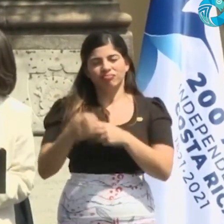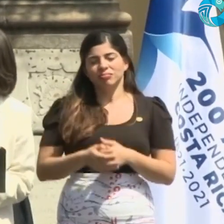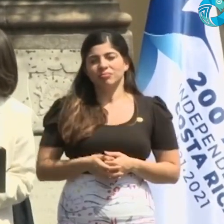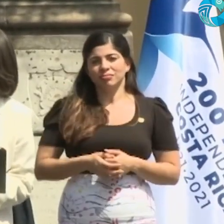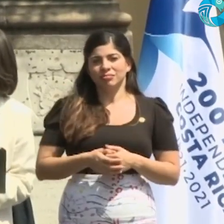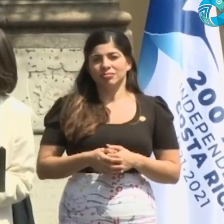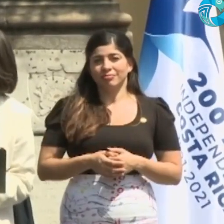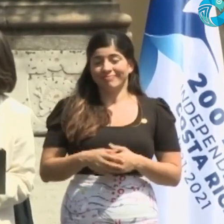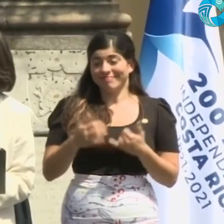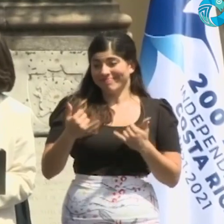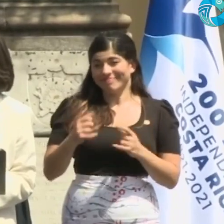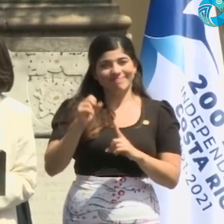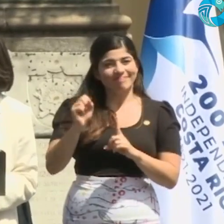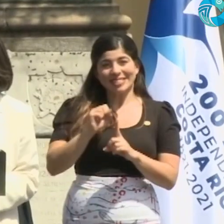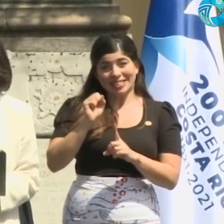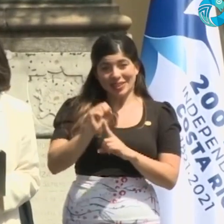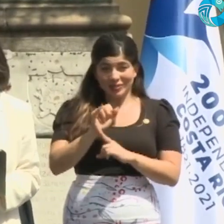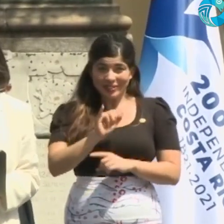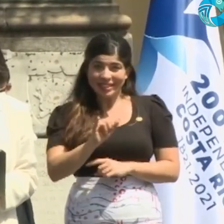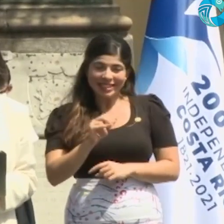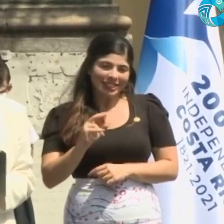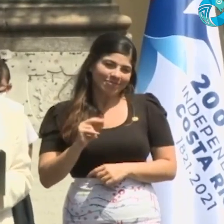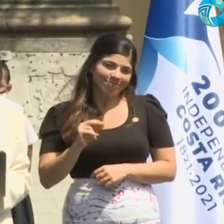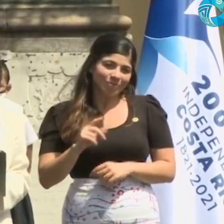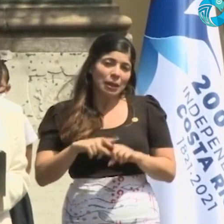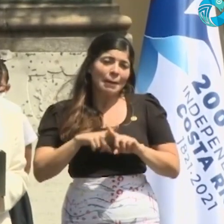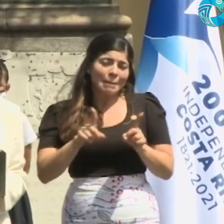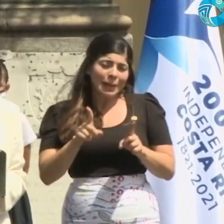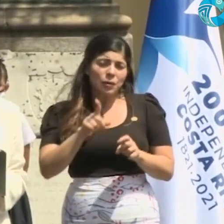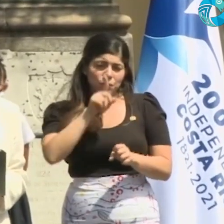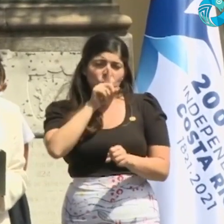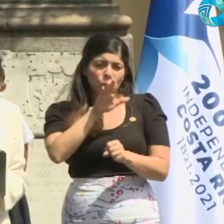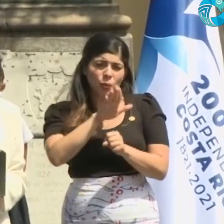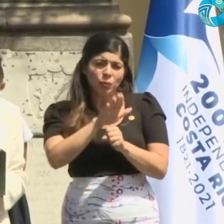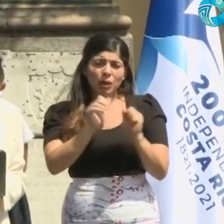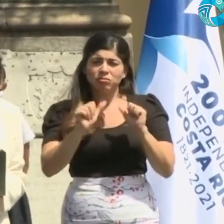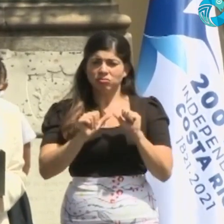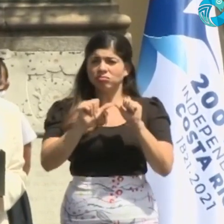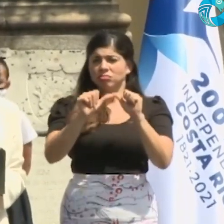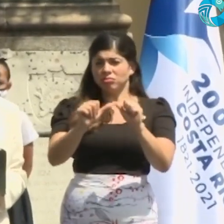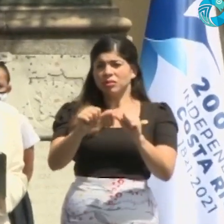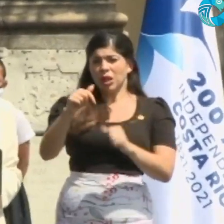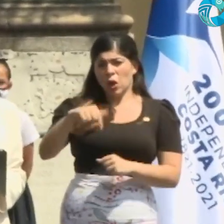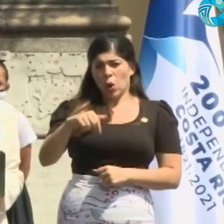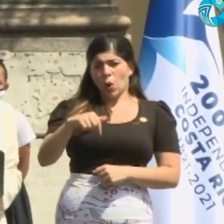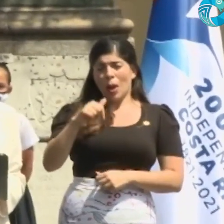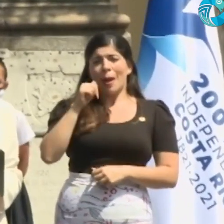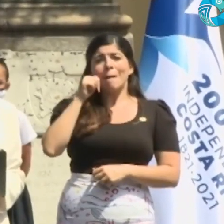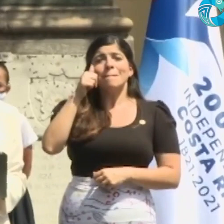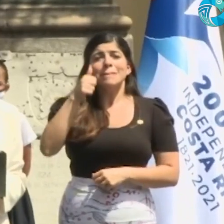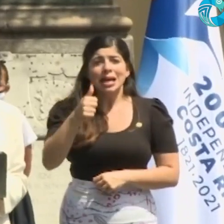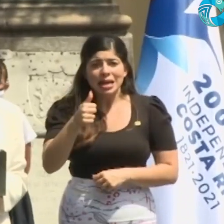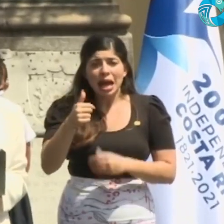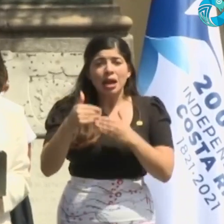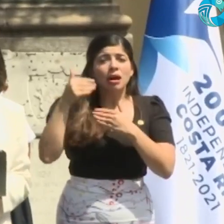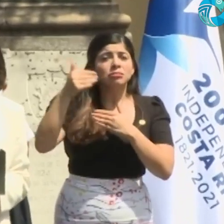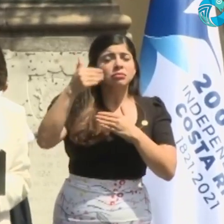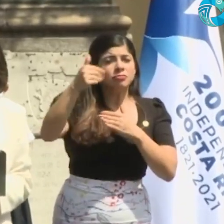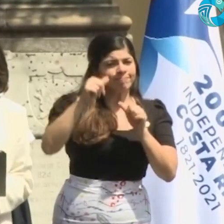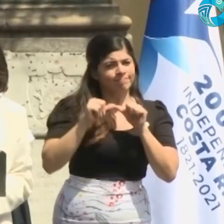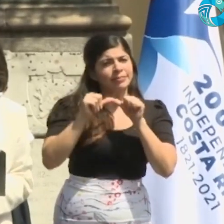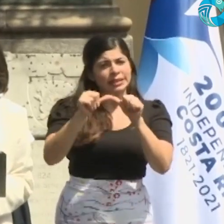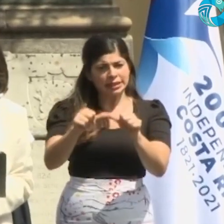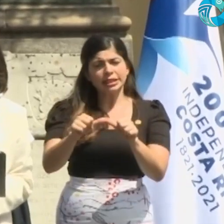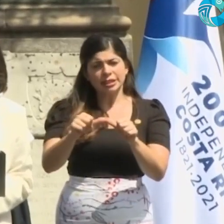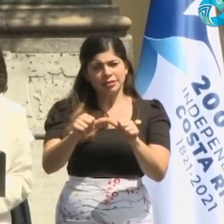Esa no ha sido la circunstancia, pero que sí que el compromiso hoy, mañana y en lo que sigue ha